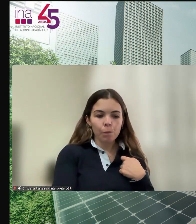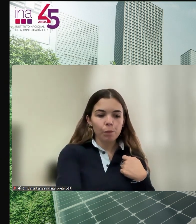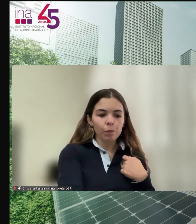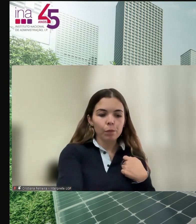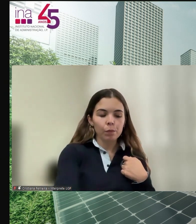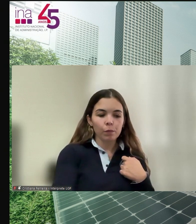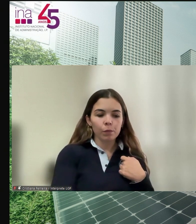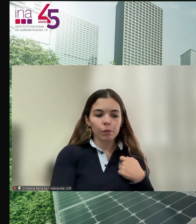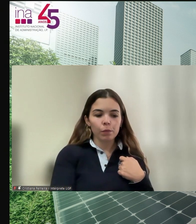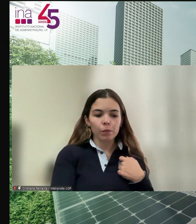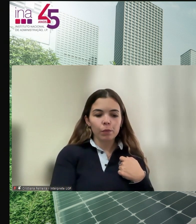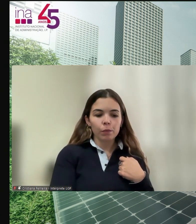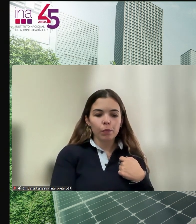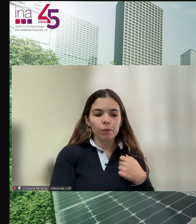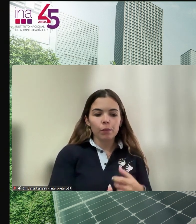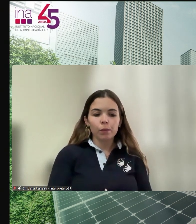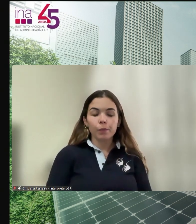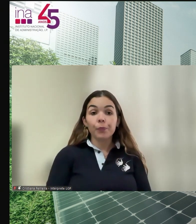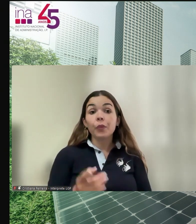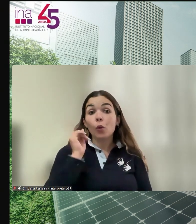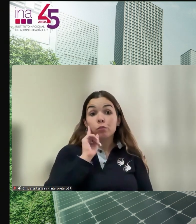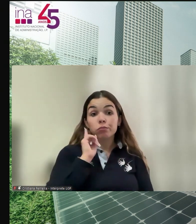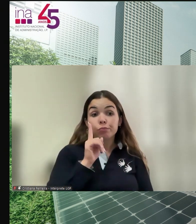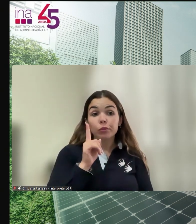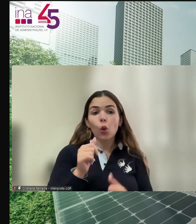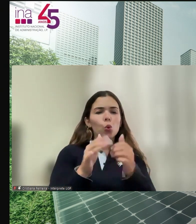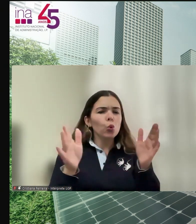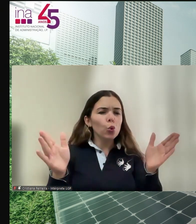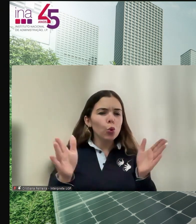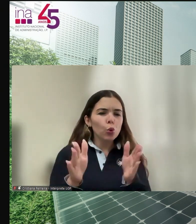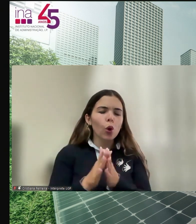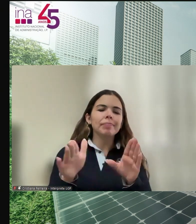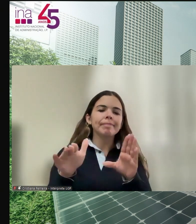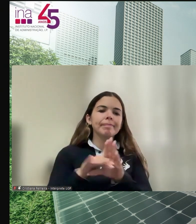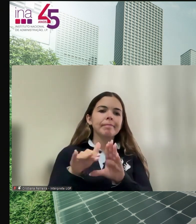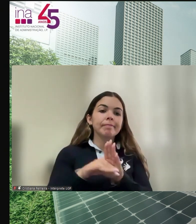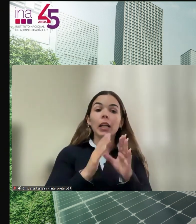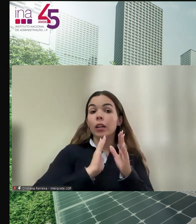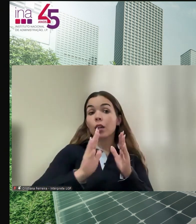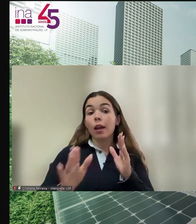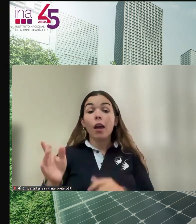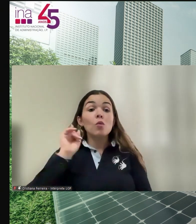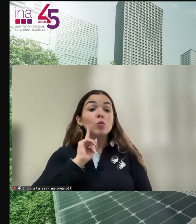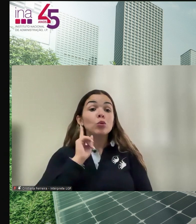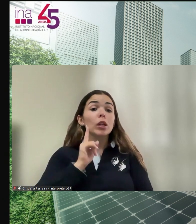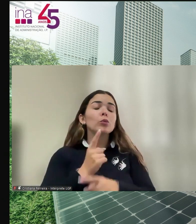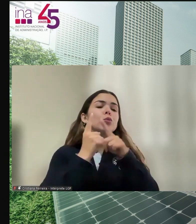essencial que todos participemos no processo. É essencial porque